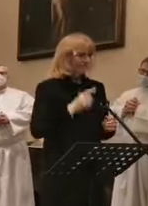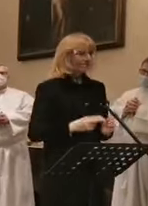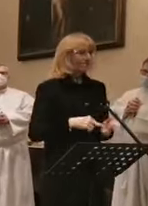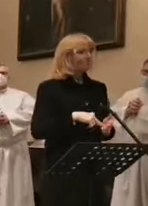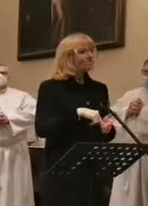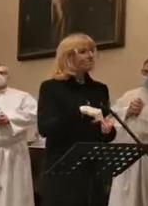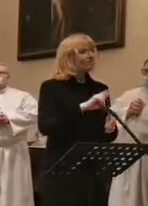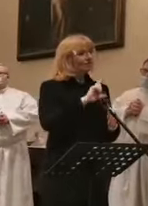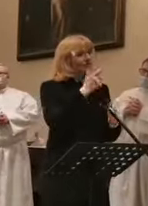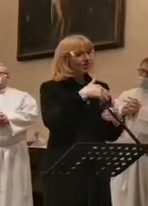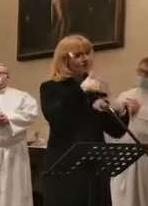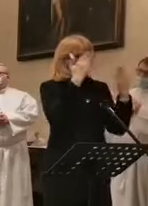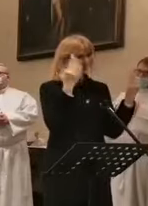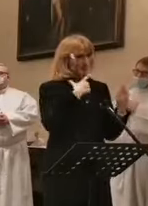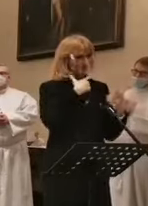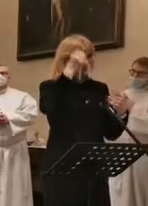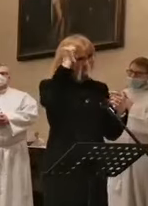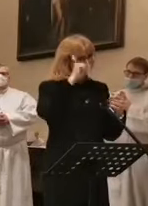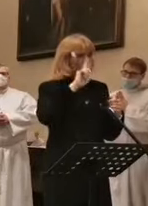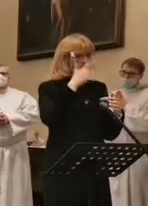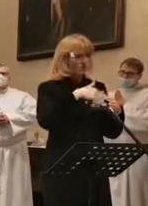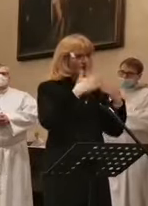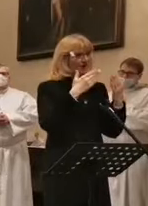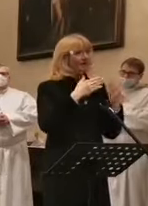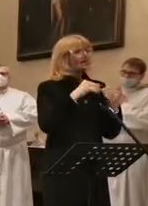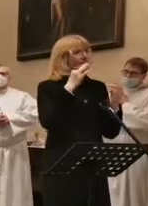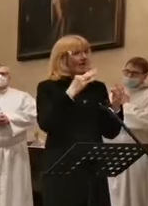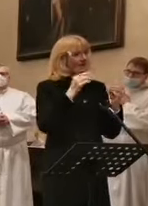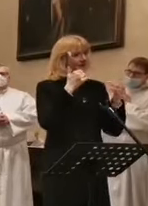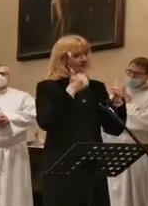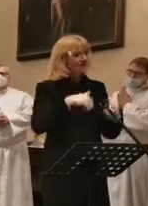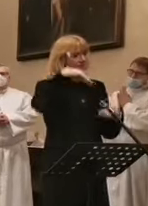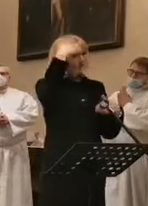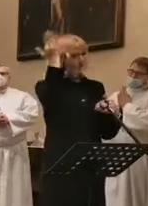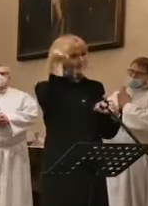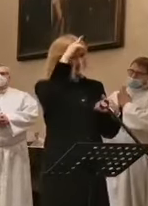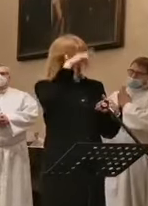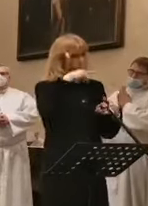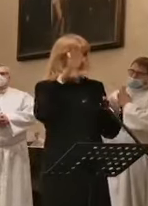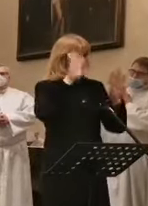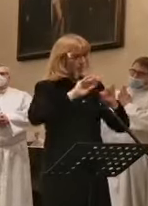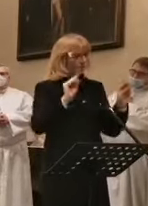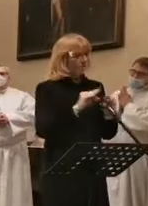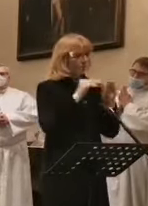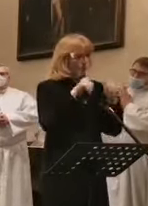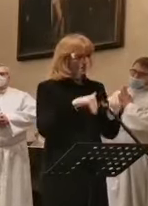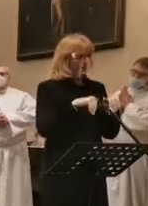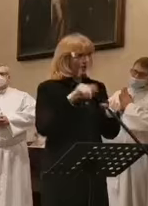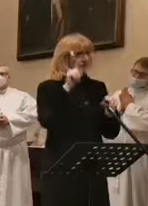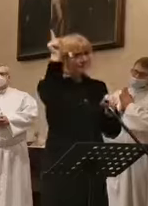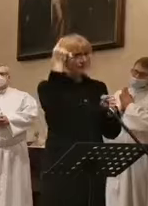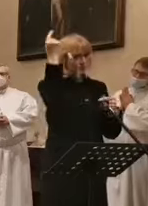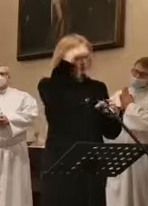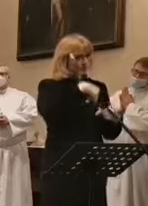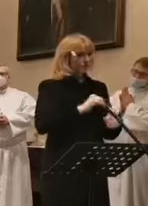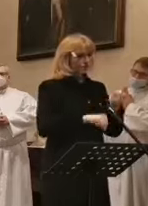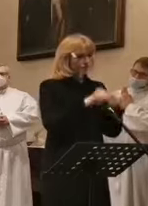na niebiosa, siedzi po prawicy Boga Ojca Wszechmogącego. Stamtąd przyjdzie sądzić żywych i